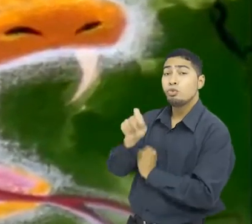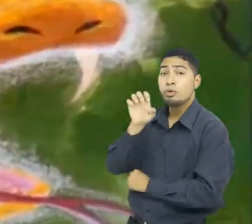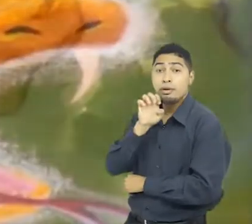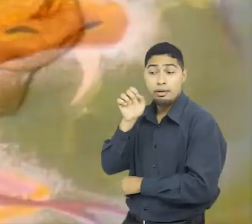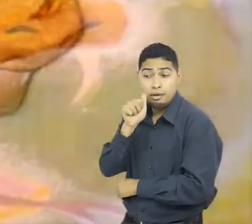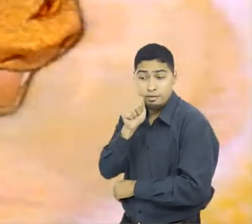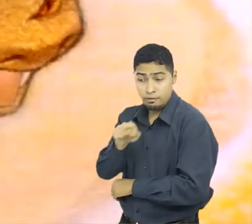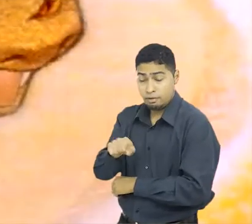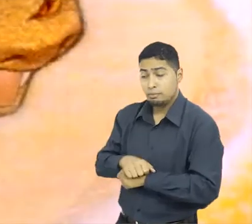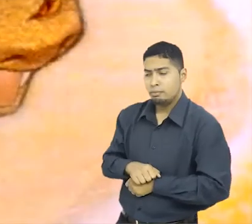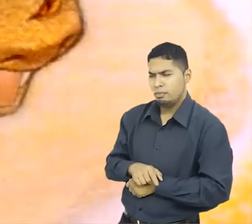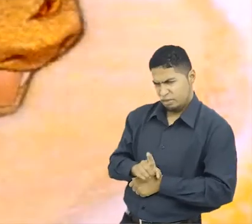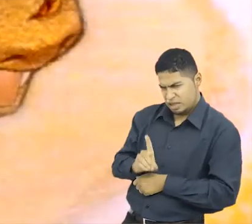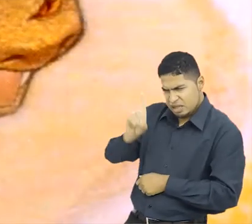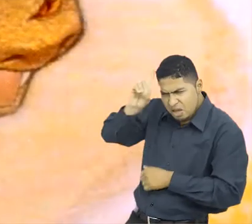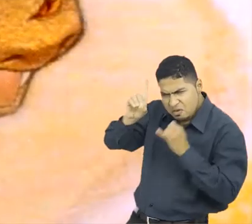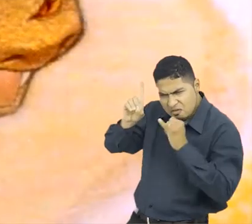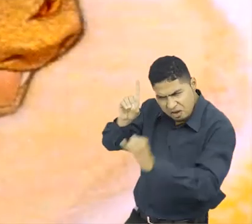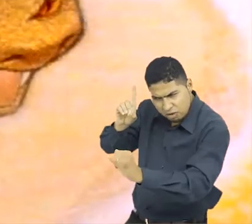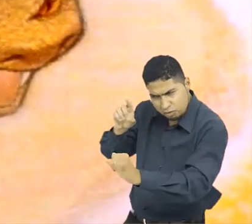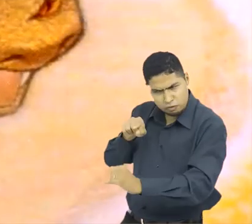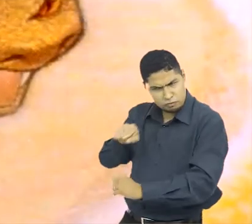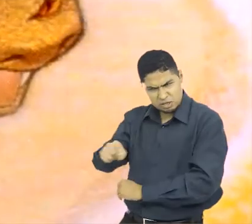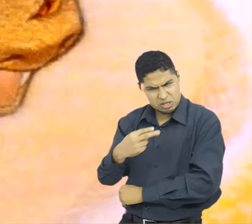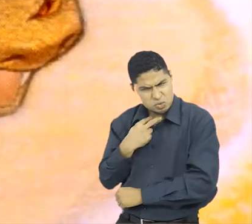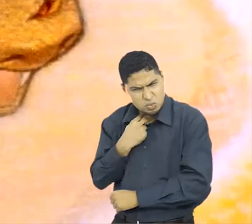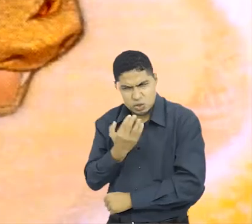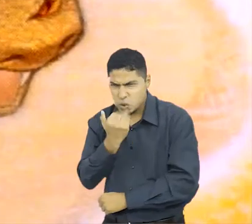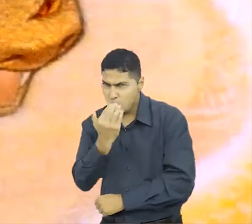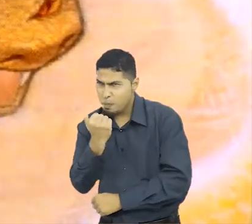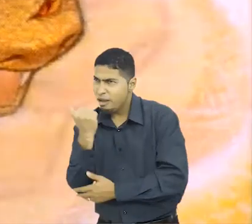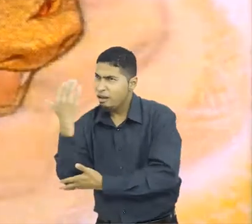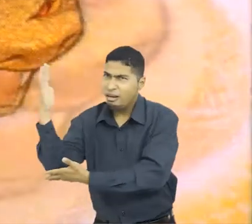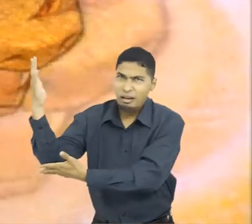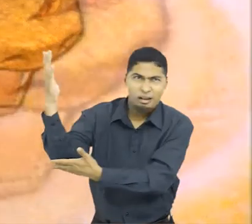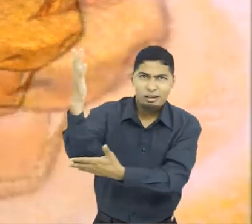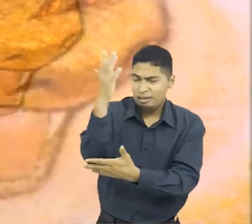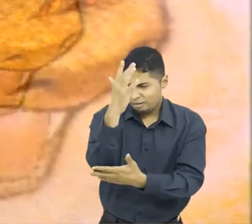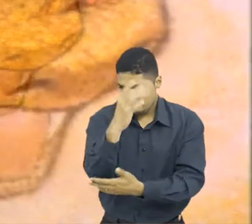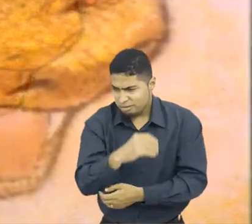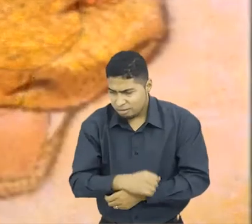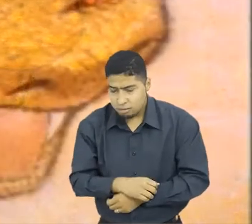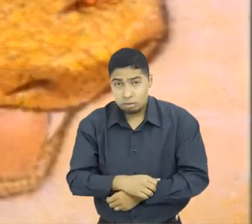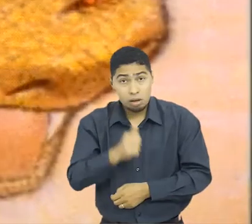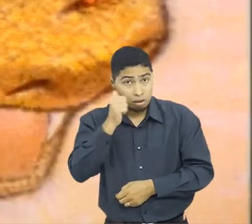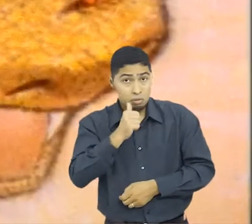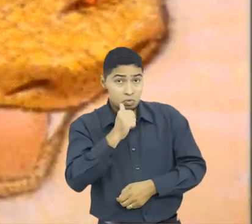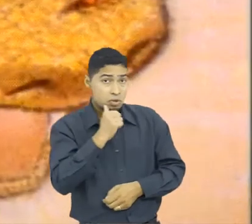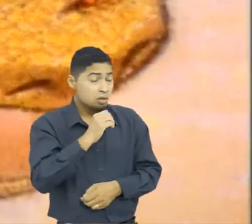Eva: Deus disse para vocês não comerem de nenhuma árvore do jardim? A mulher